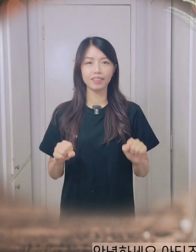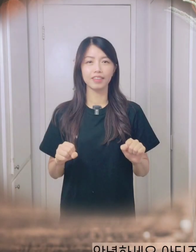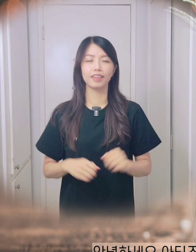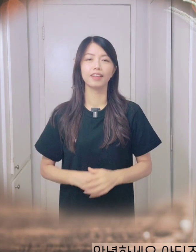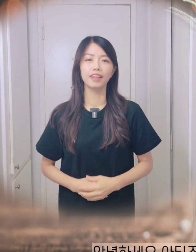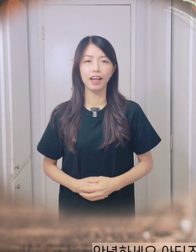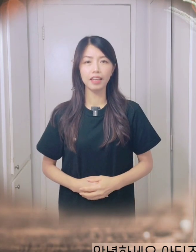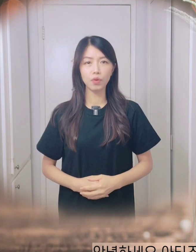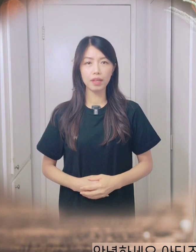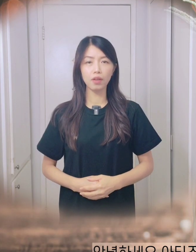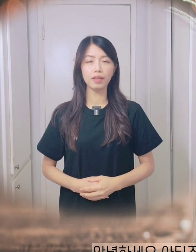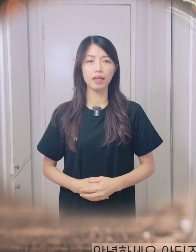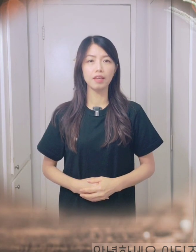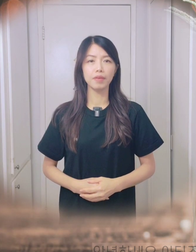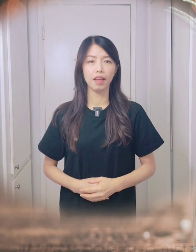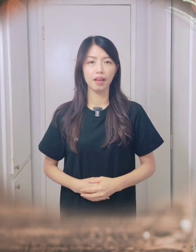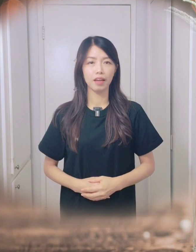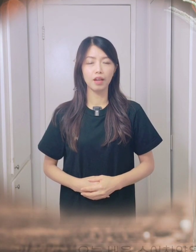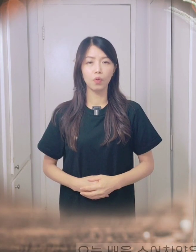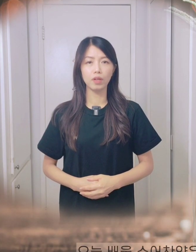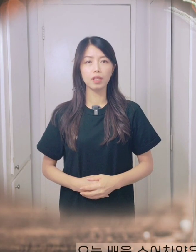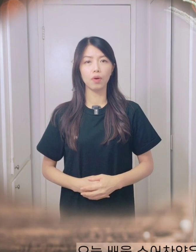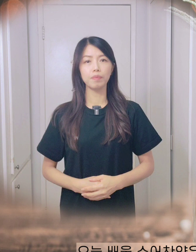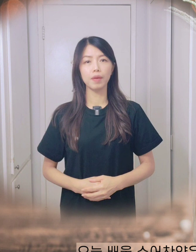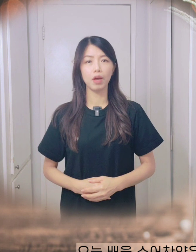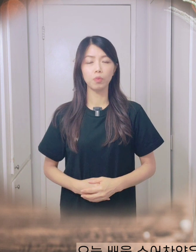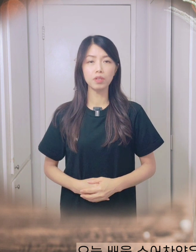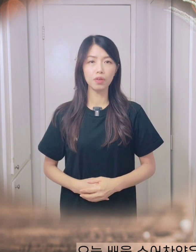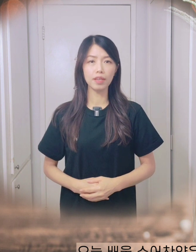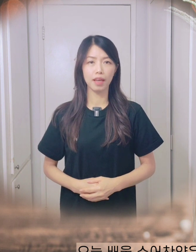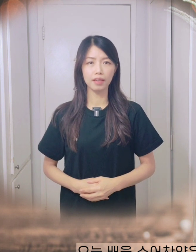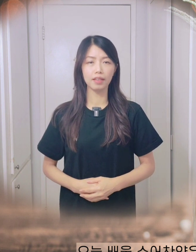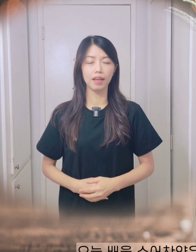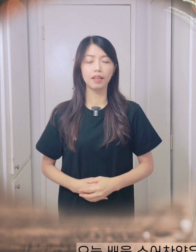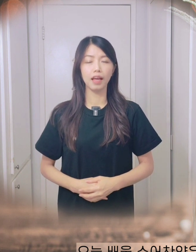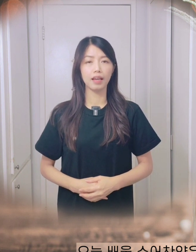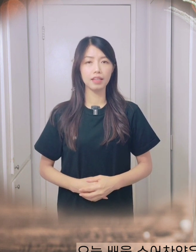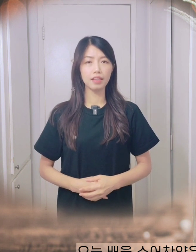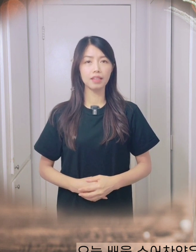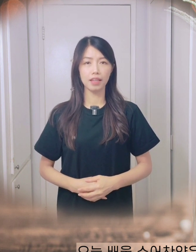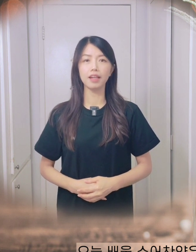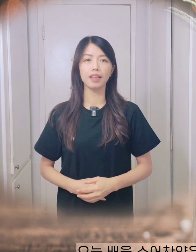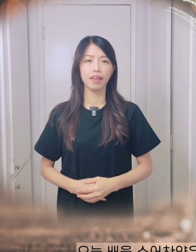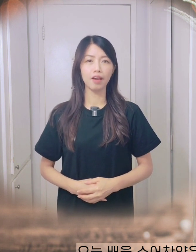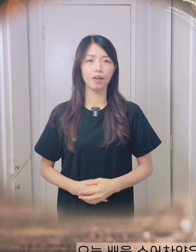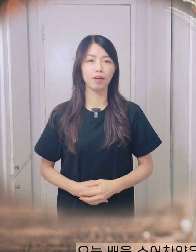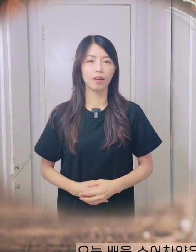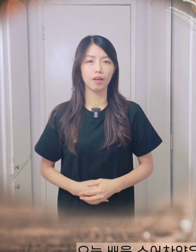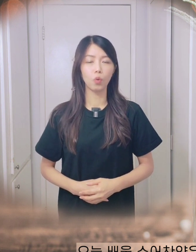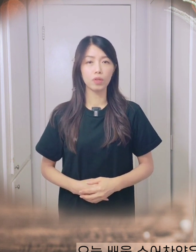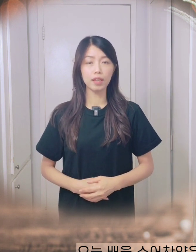안녕하세요. 아티조아 채널의 다이입니다. 오늘 저와 함께 배워볼 수어 찬양은 다 아시는 찬양일